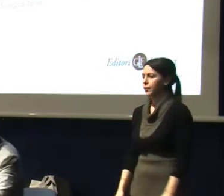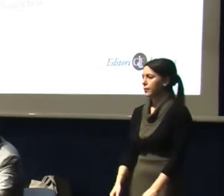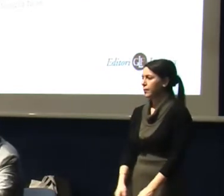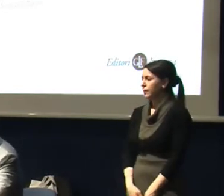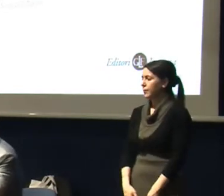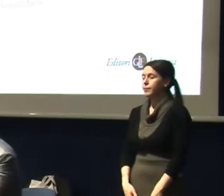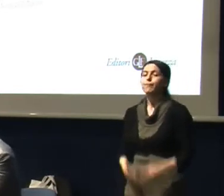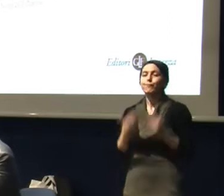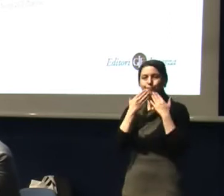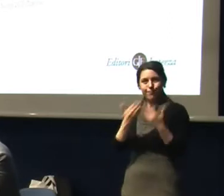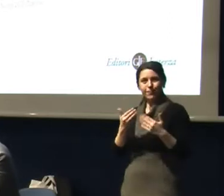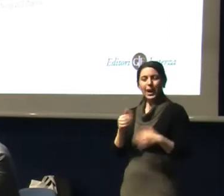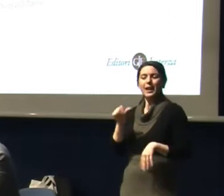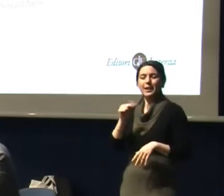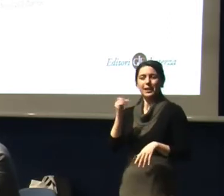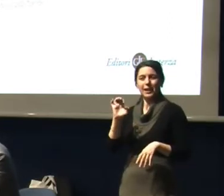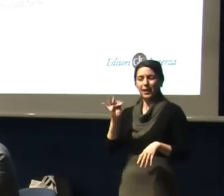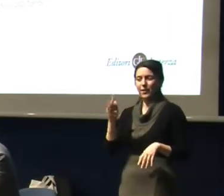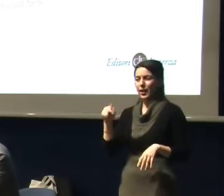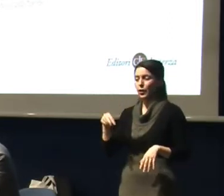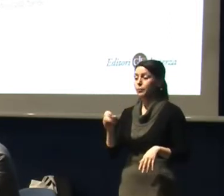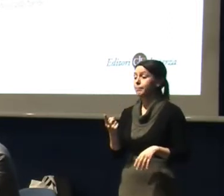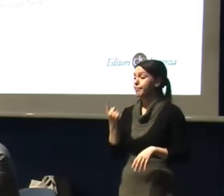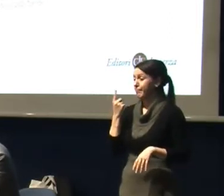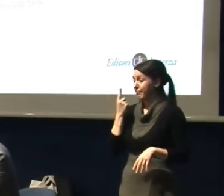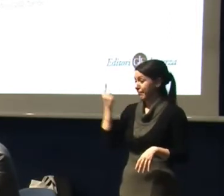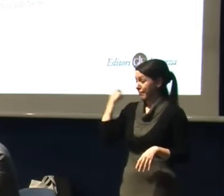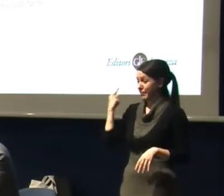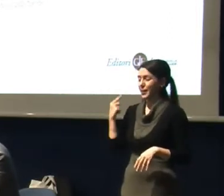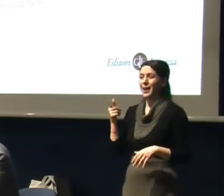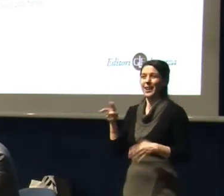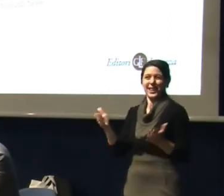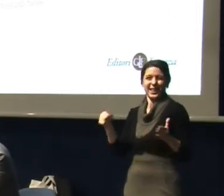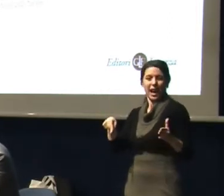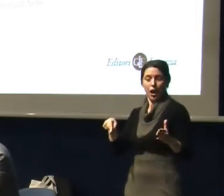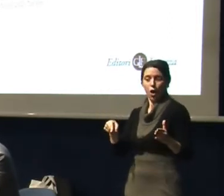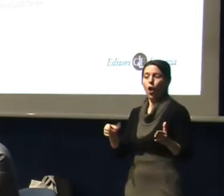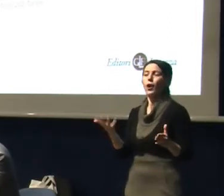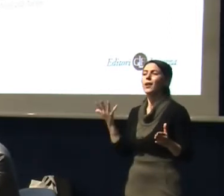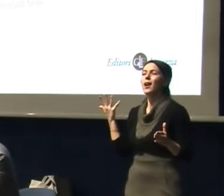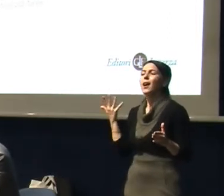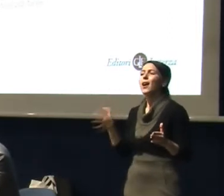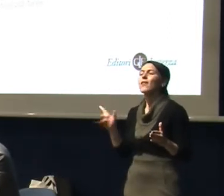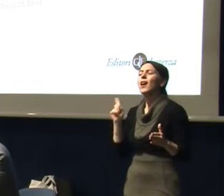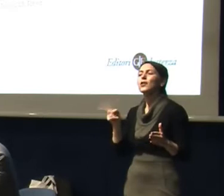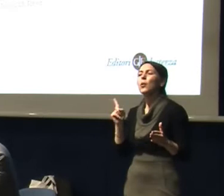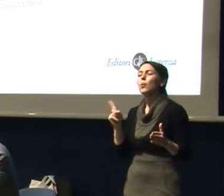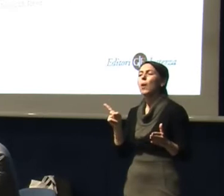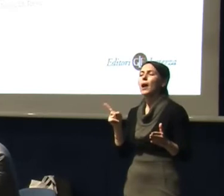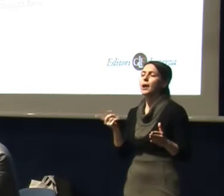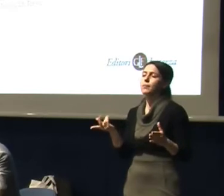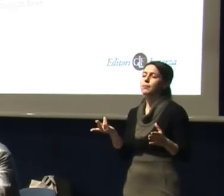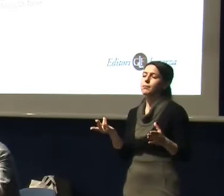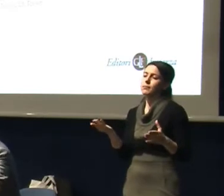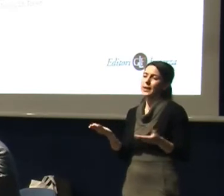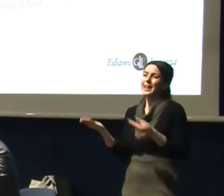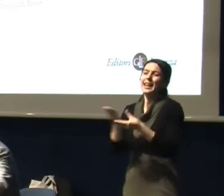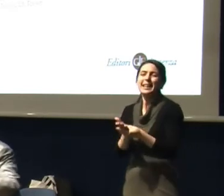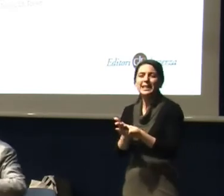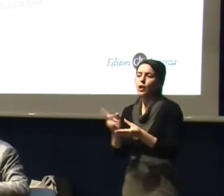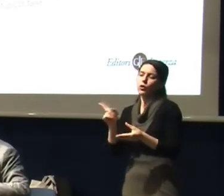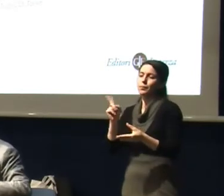grazie stefano e l'altro giorno qui al salone è stato premiato il l'inserto anzi inserto il